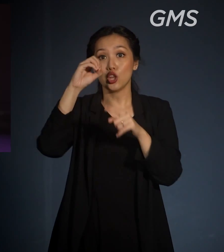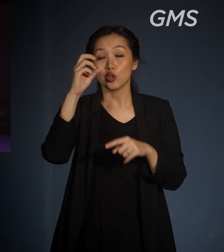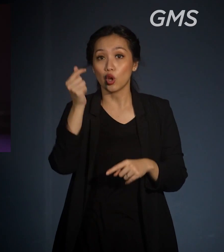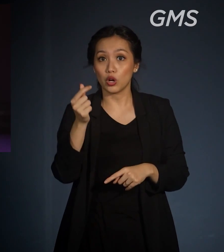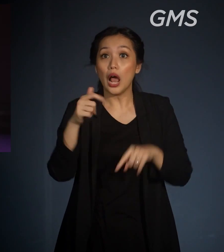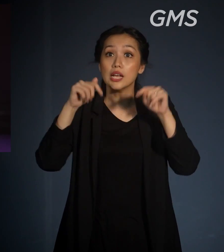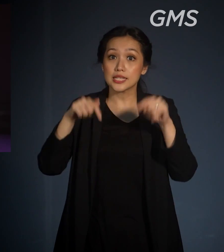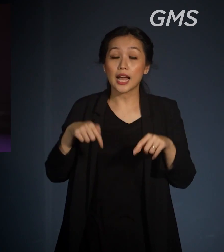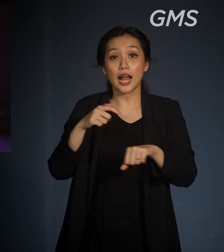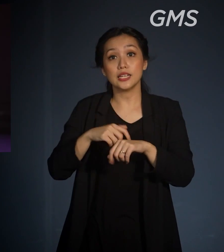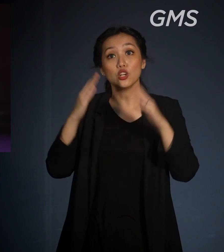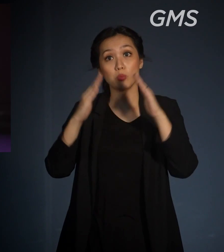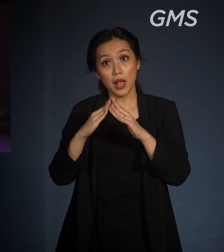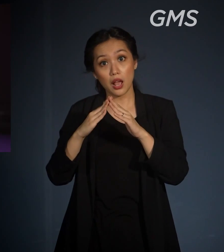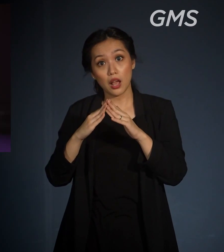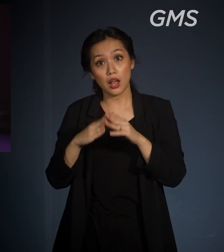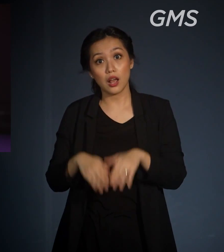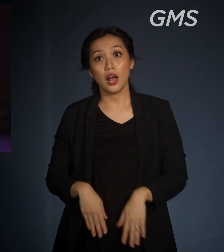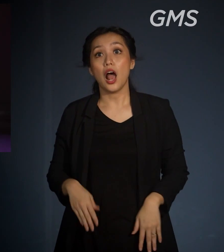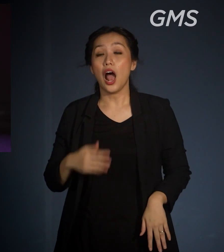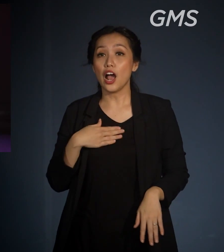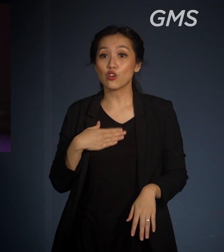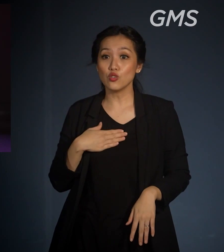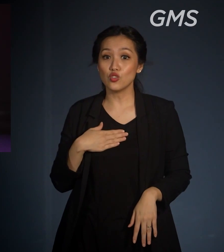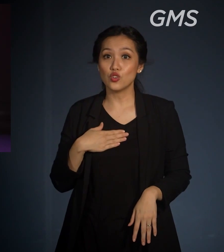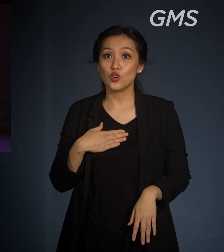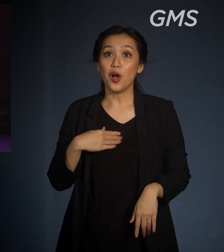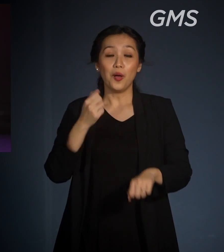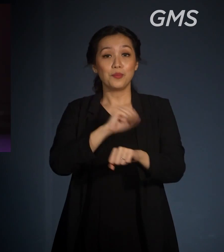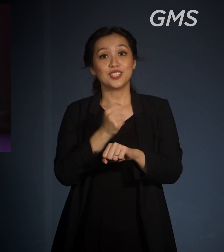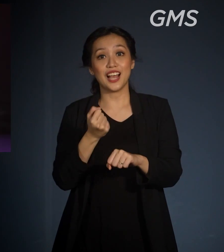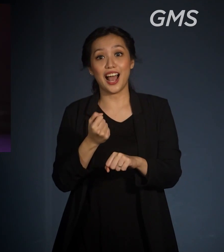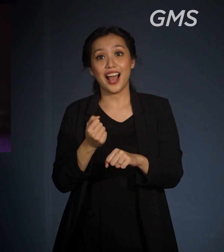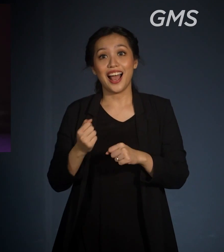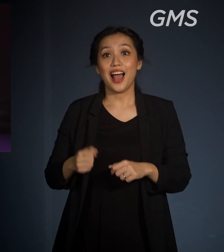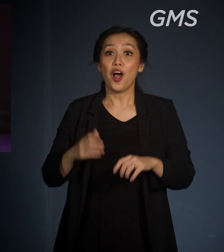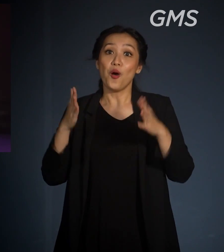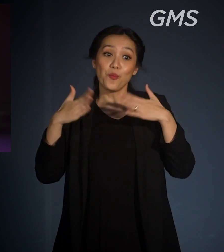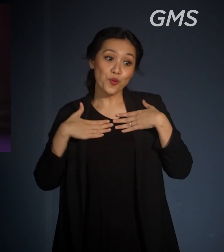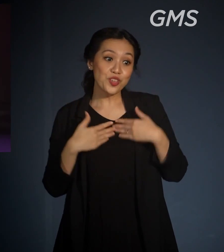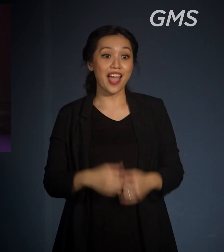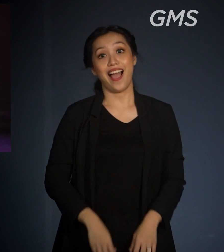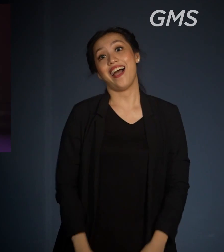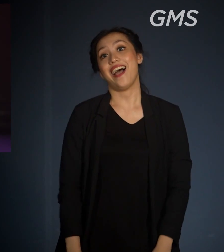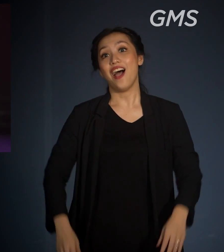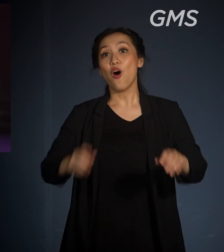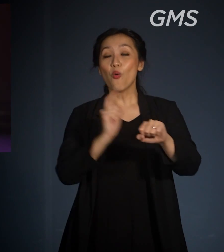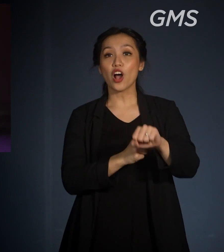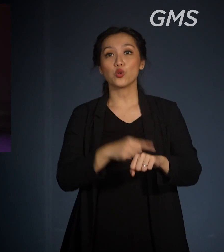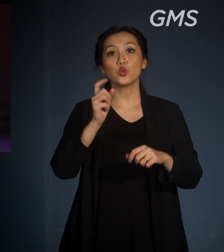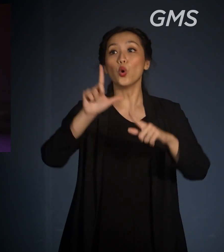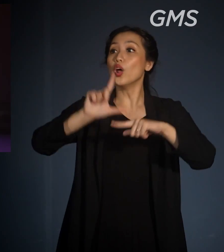itu malah bisa lebih fleksibel. Saya malah lebih sering liburan. Tapi